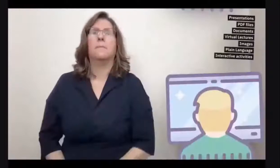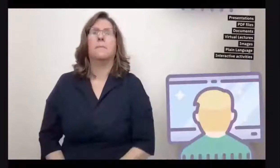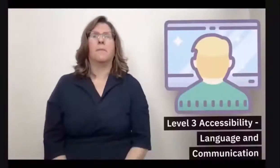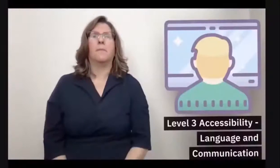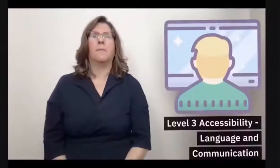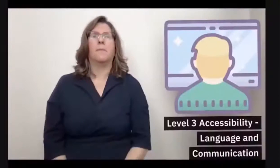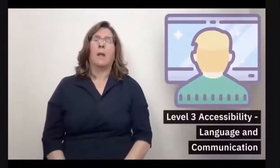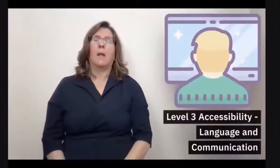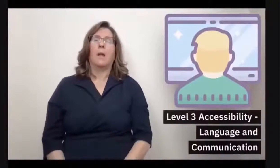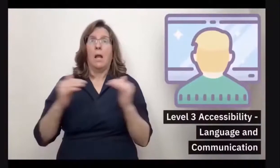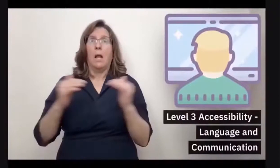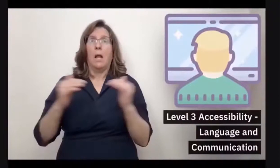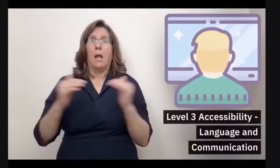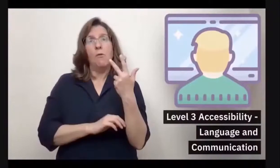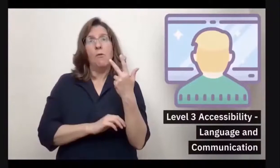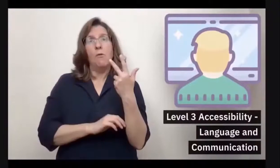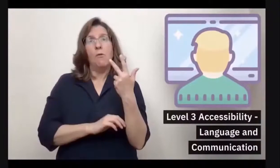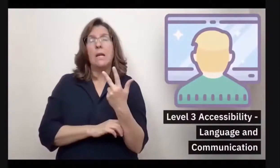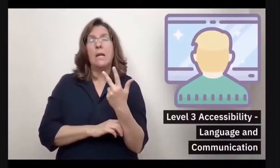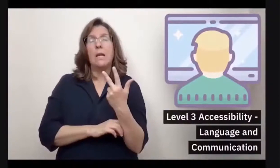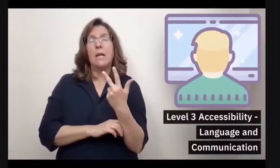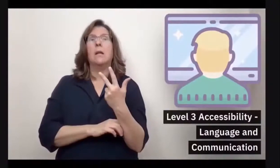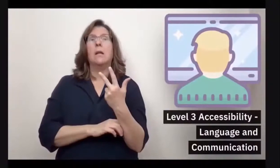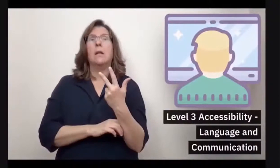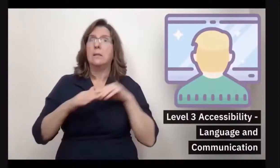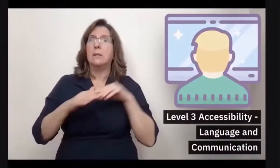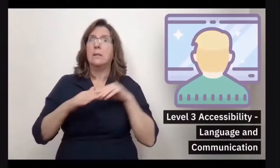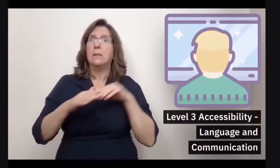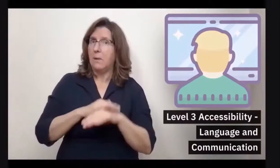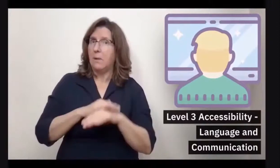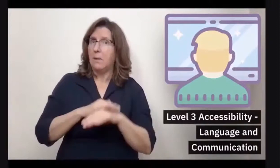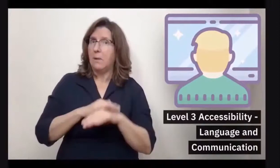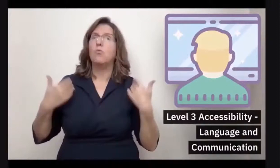desarrollar habilidades de lenguaje y comunicación.